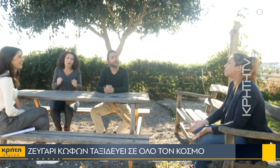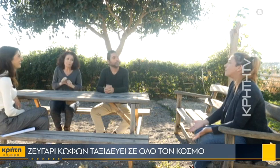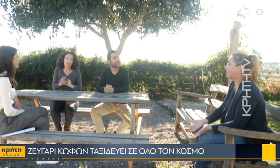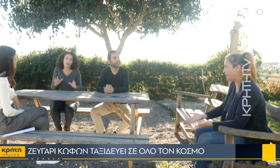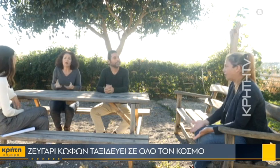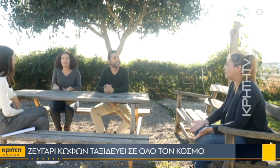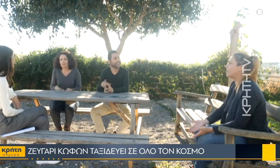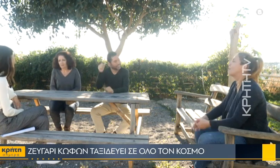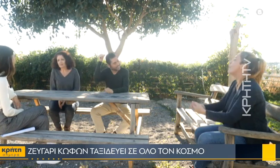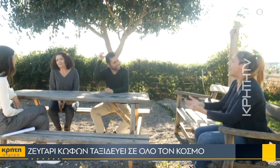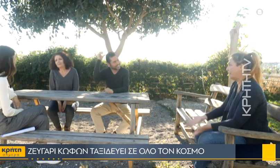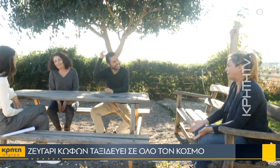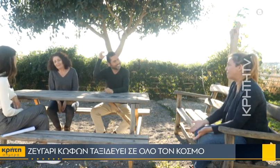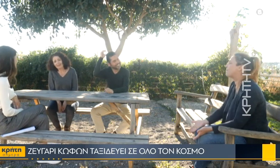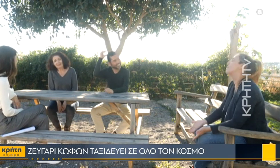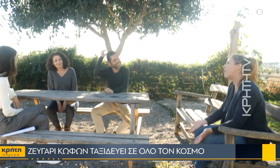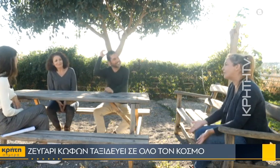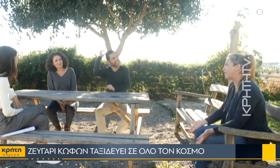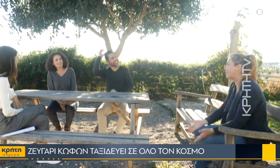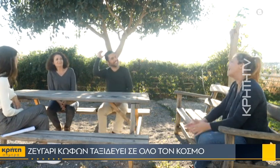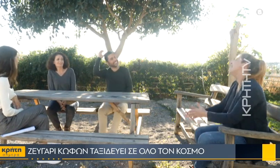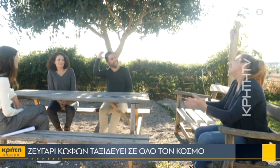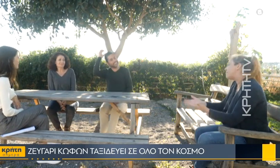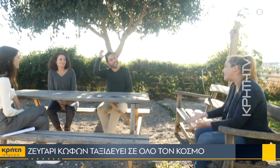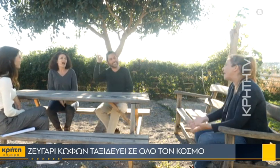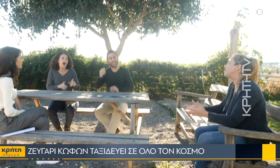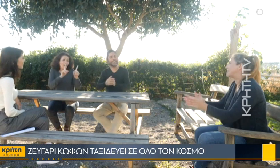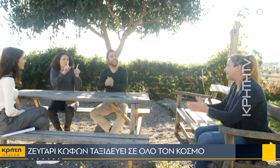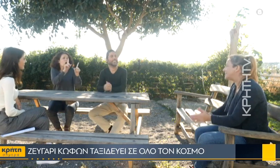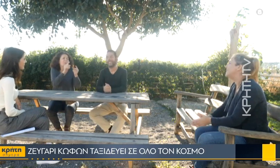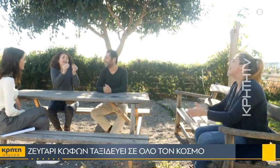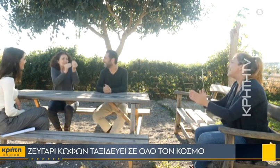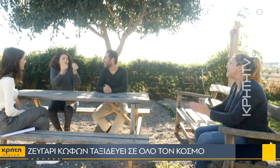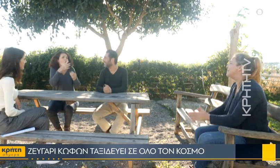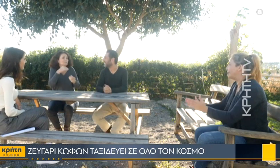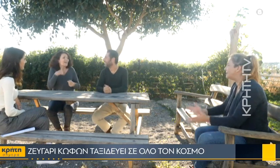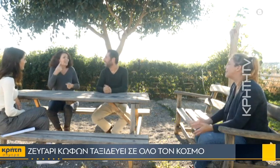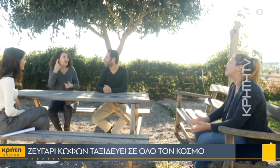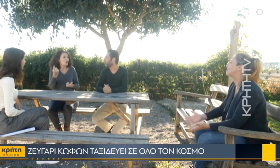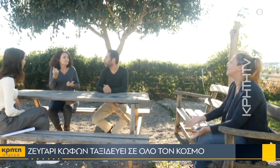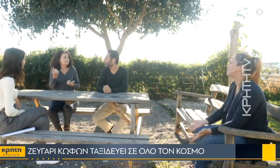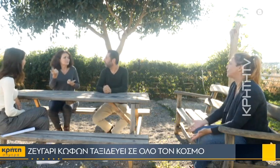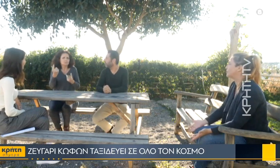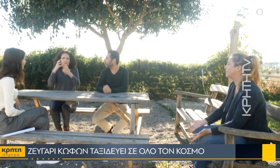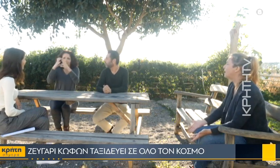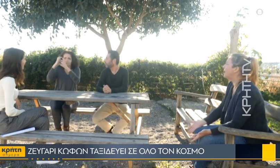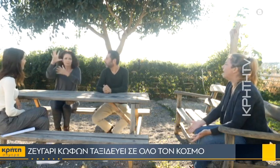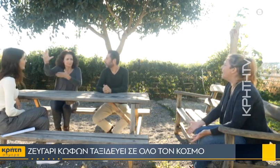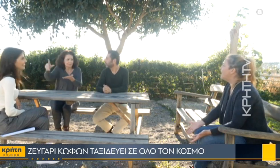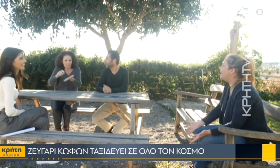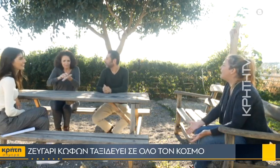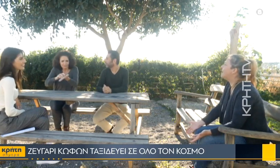αυτό, θα φύγει το εμπόδιο, θα λυθεί το πρόβλημα. Όχι βέβαια. Πρέπει να είμαστε μαζί, ήρεμοι και ψύχρεμοι, να το αντιμετωπίσουμε.